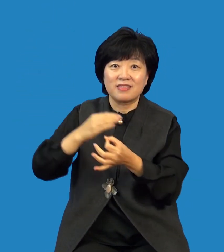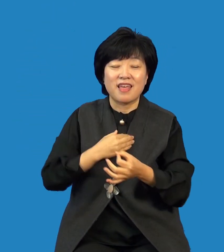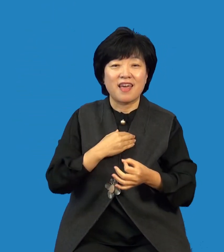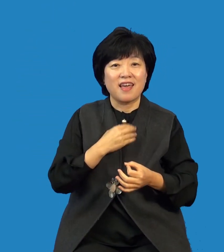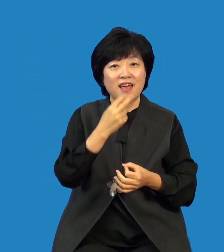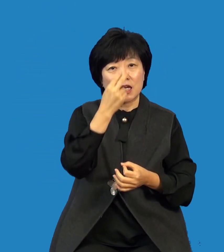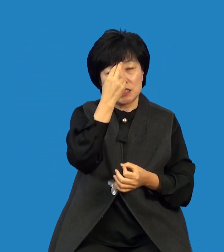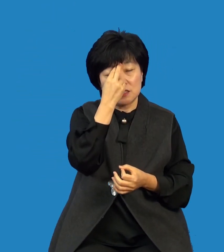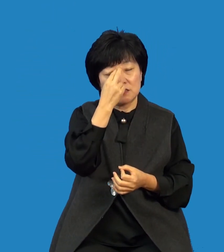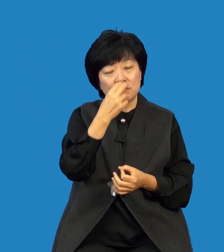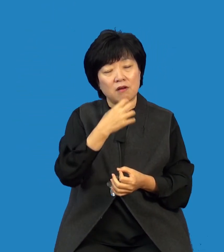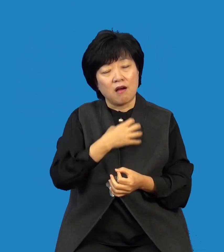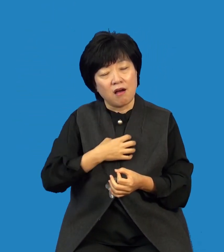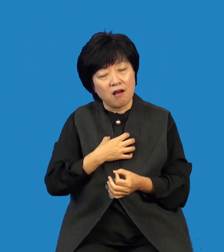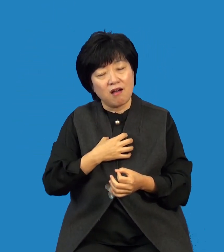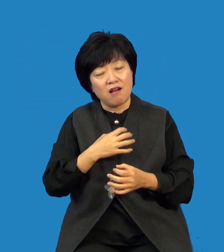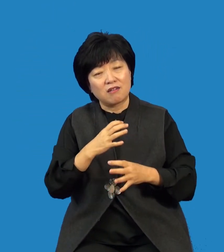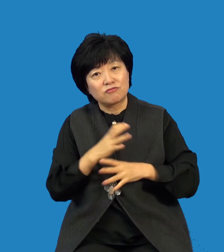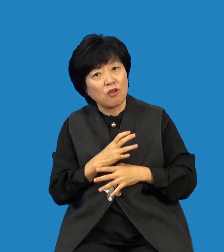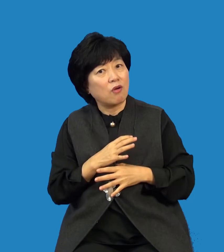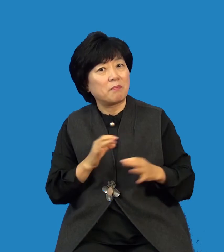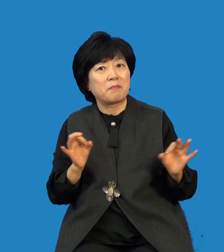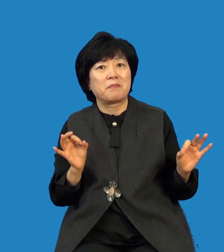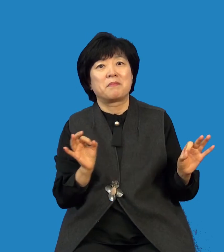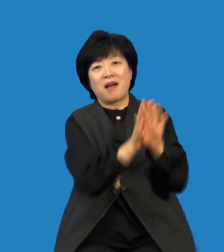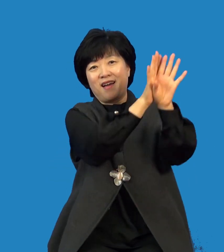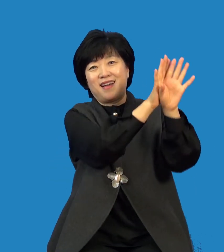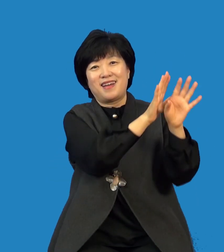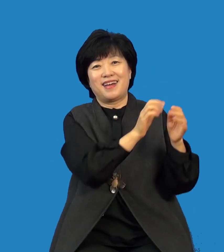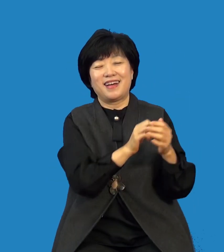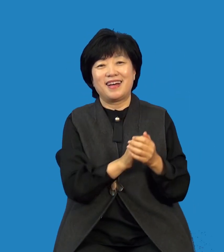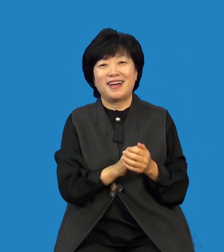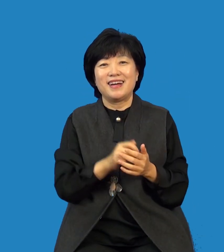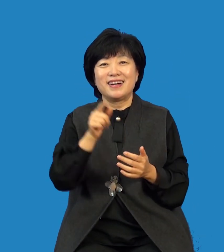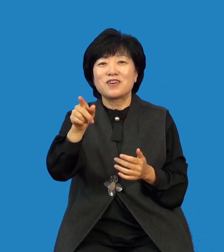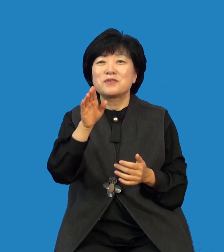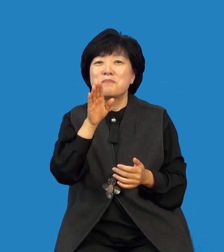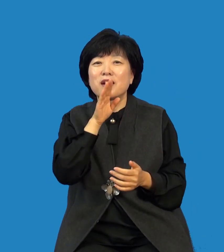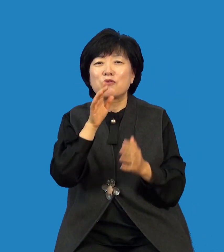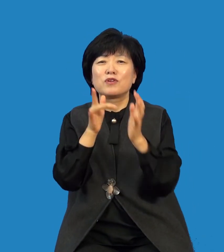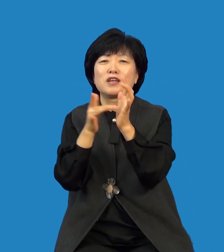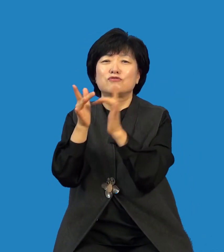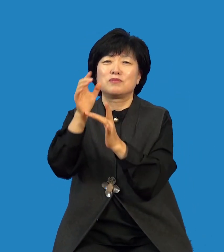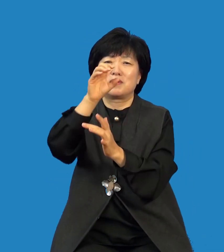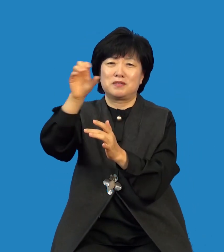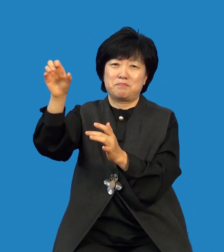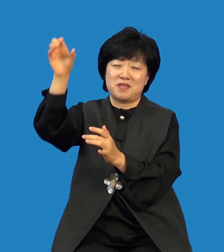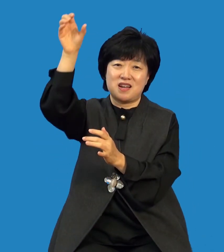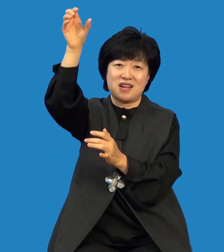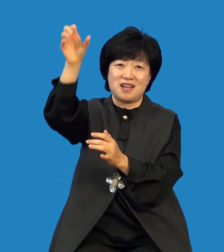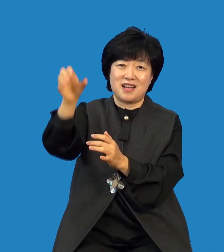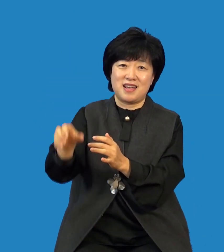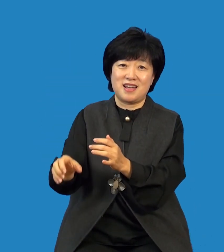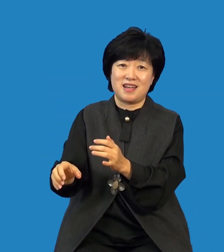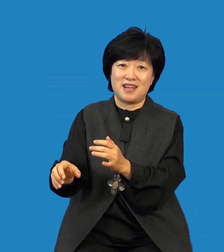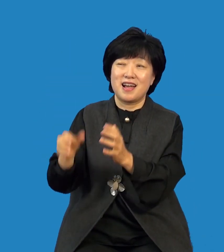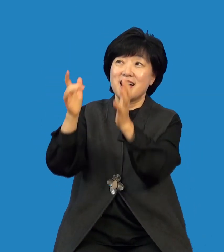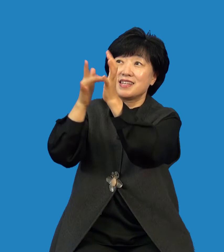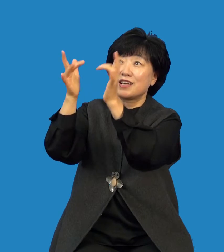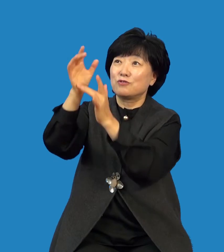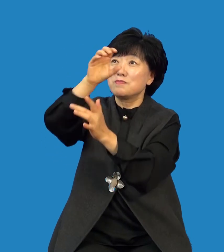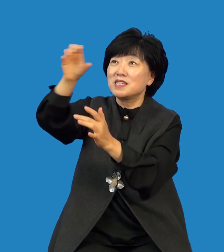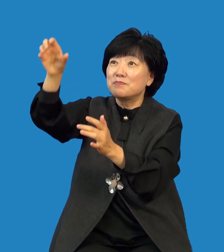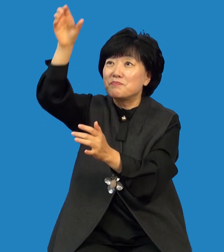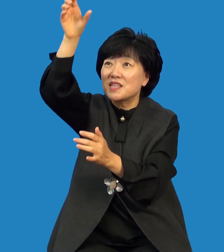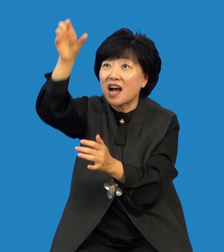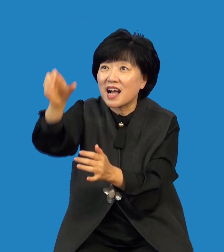그리고 이것이 예수님의 십자가예요. 예수님께서 십자가를 지신 것은 아버지께서 용서하셨다고 하는 메시지를 전한 거야. 너희가 아무리 하나님이